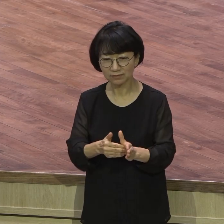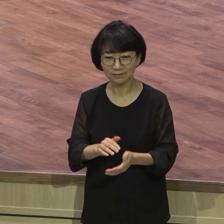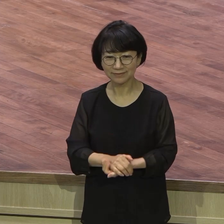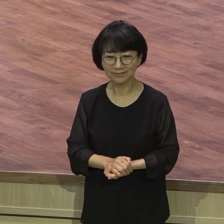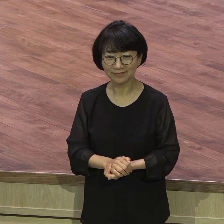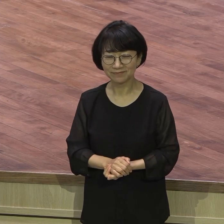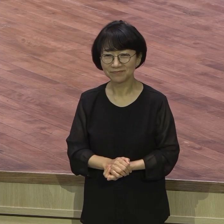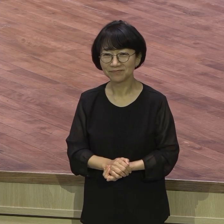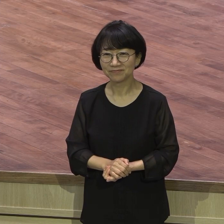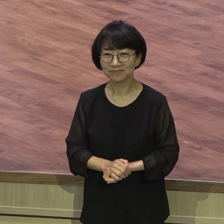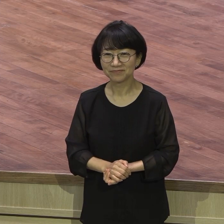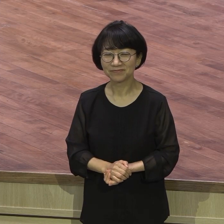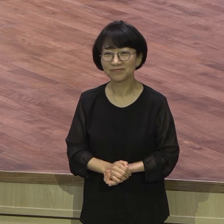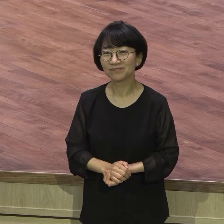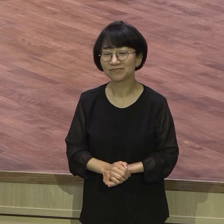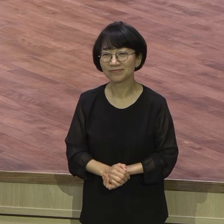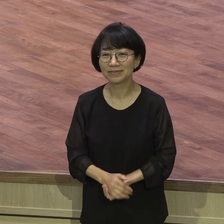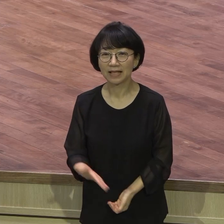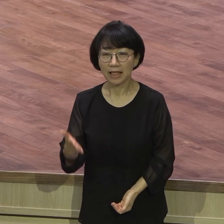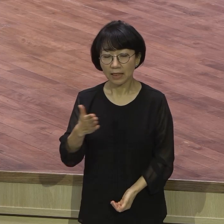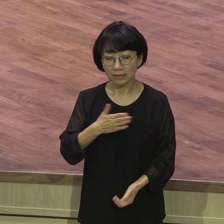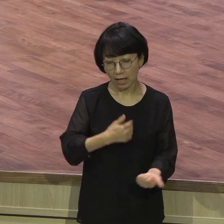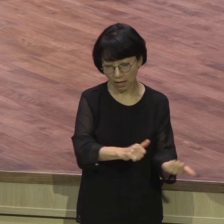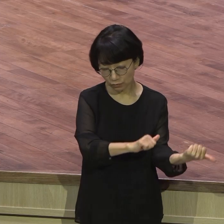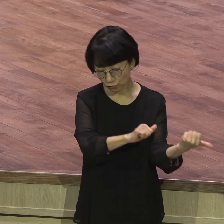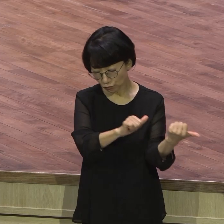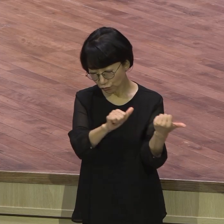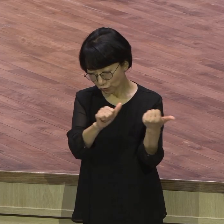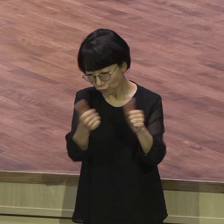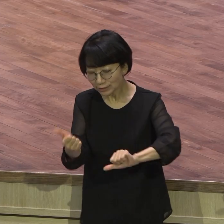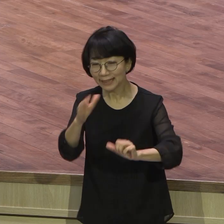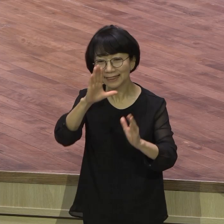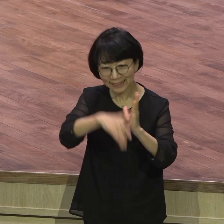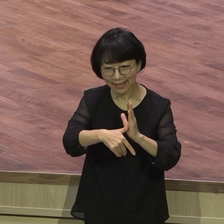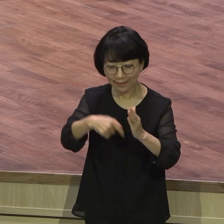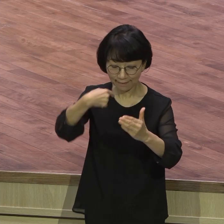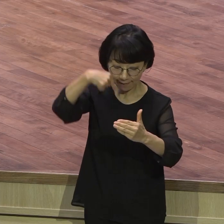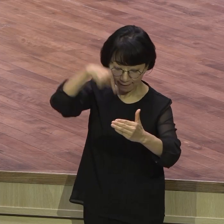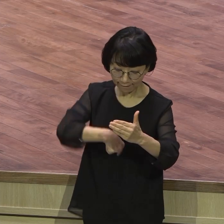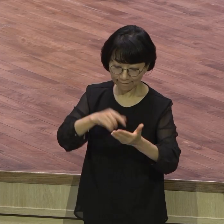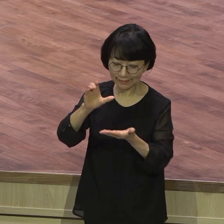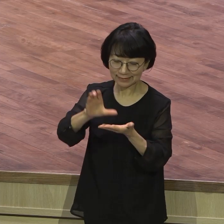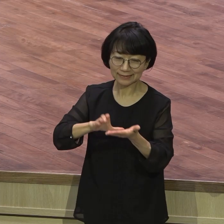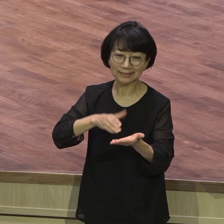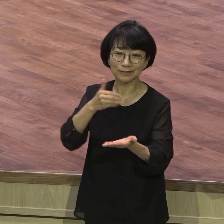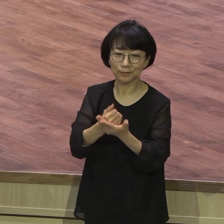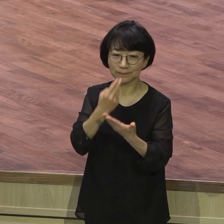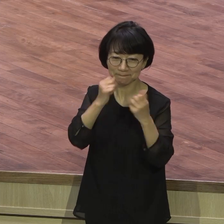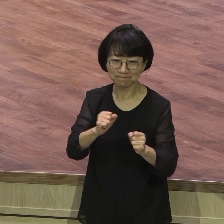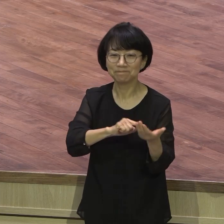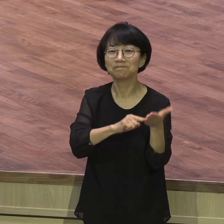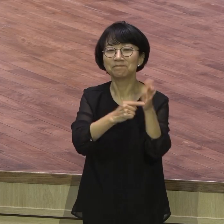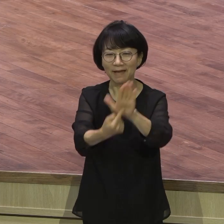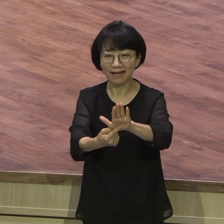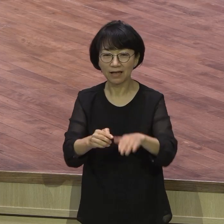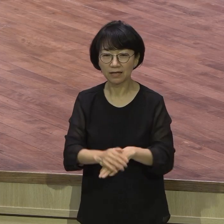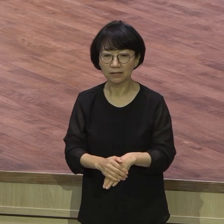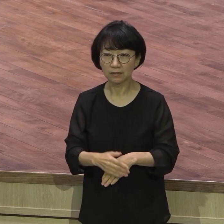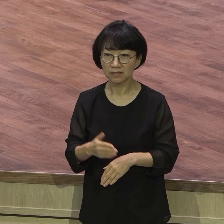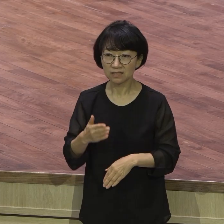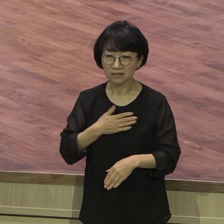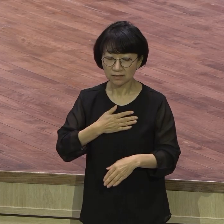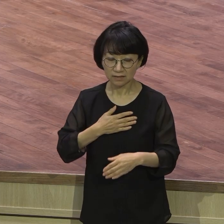내가 죽어야 어디예요 내가 죽어야 내 안에 그리스도께서 사시는 거예요 내가 죽어야 돼요 내가 빨빨 살아야겠다 그리스도가